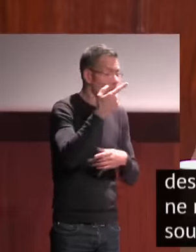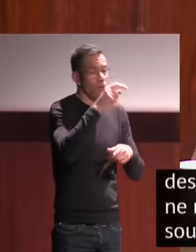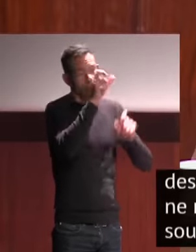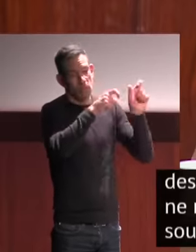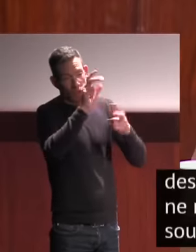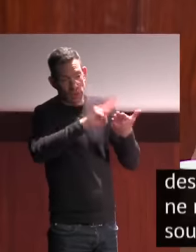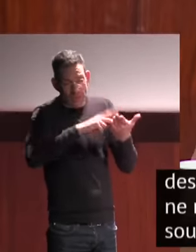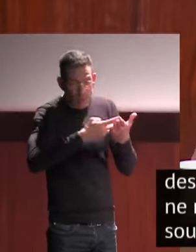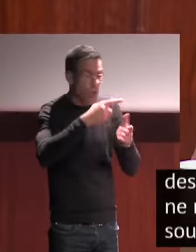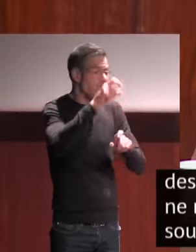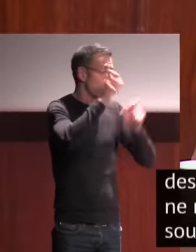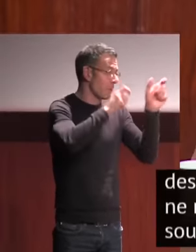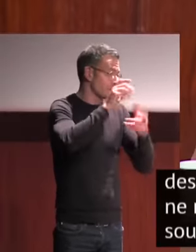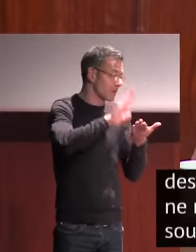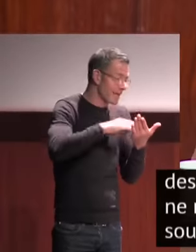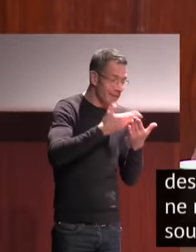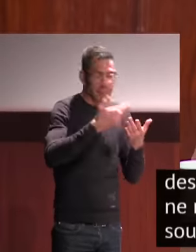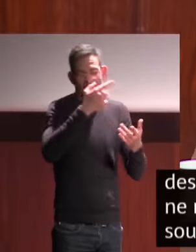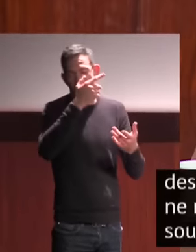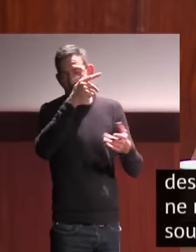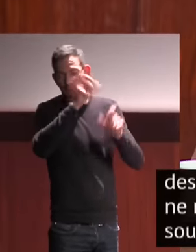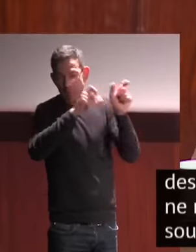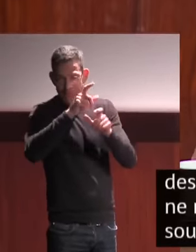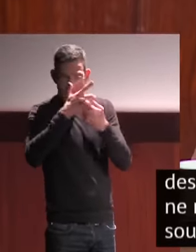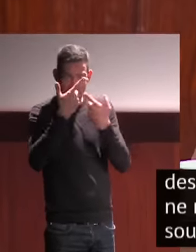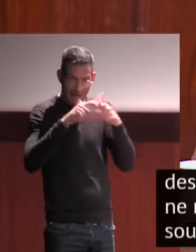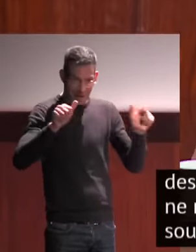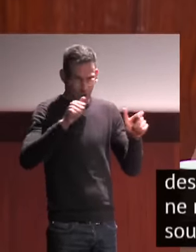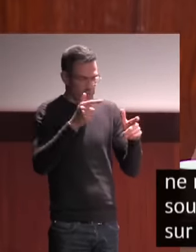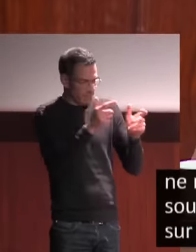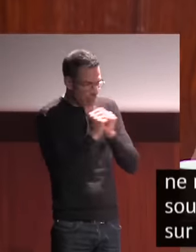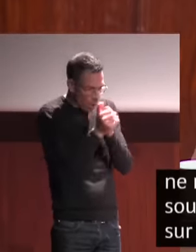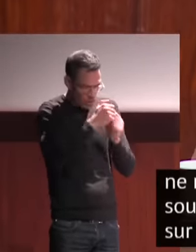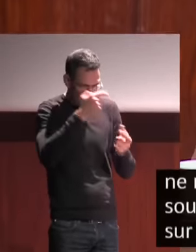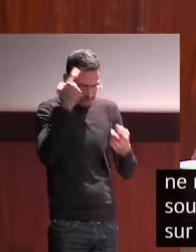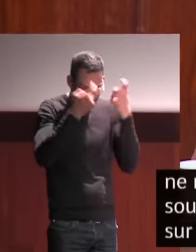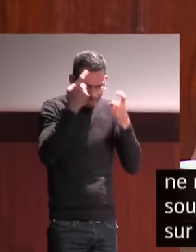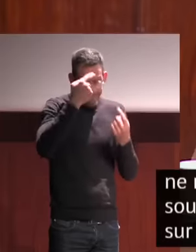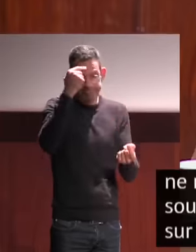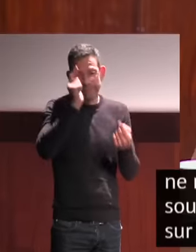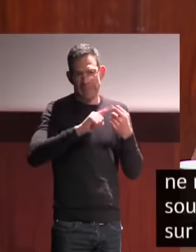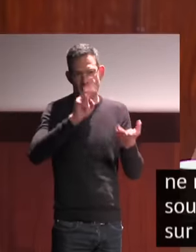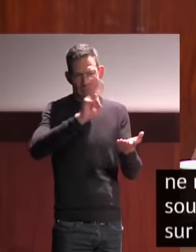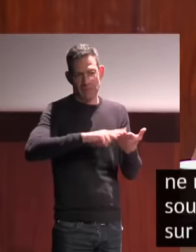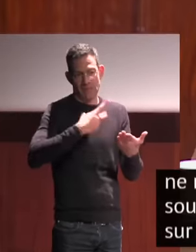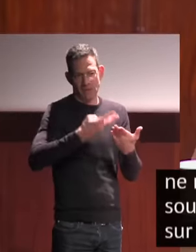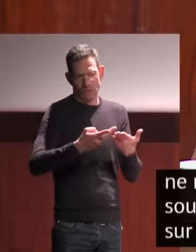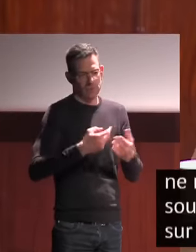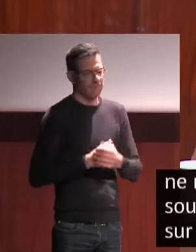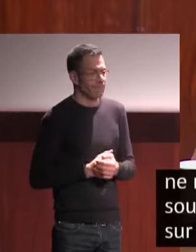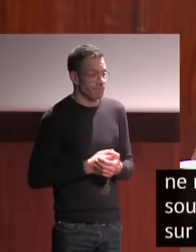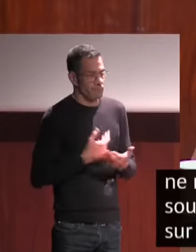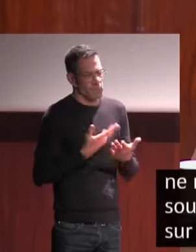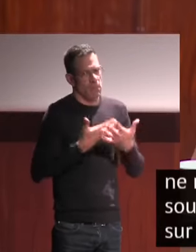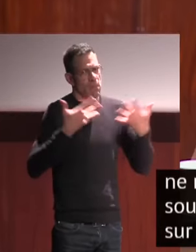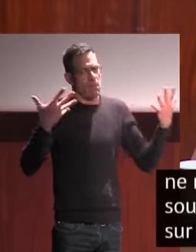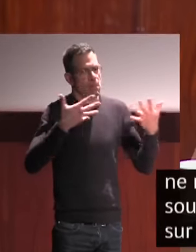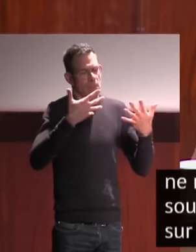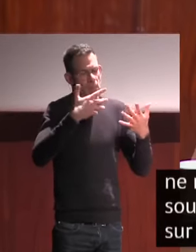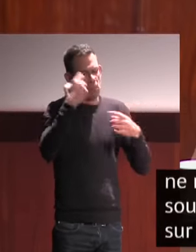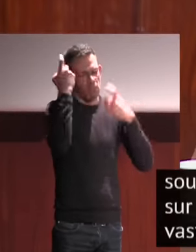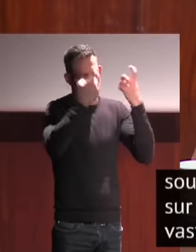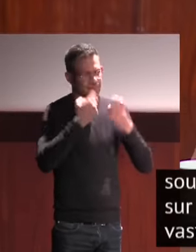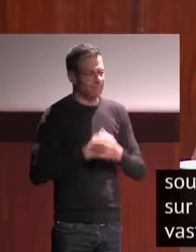des linguistes, etc., sur cette question de la traduction, qui est une question qui est vraiment très très vaste, effectivement.